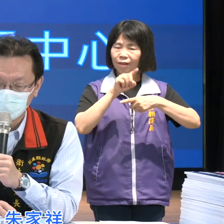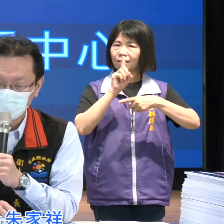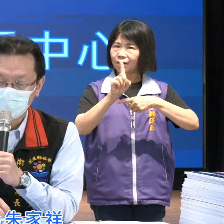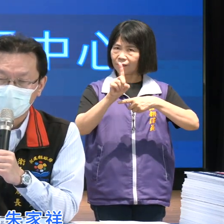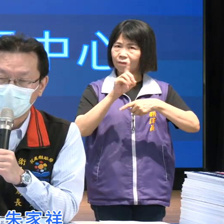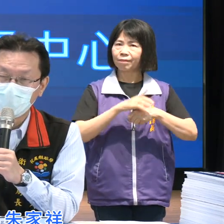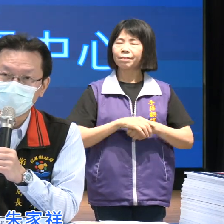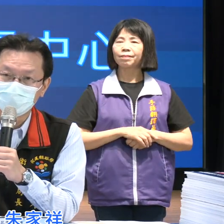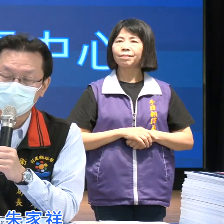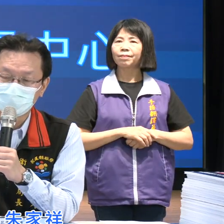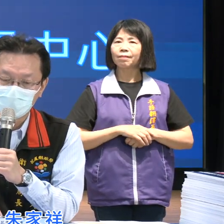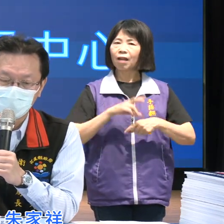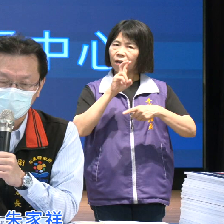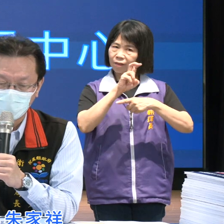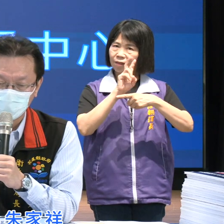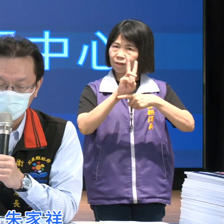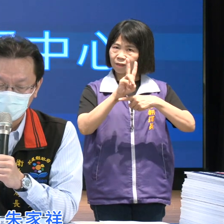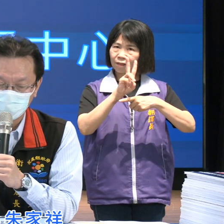23.1%，好，